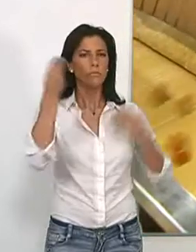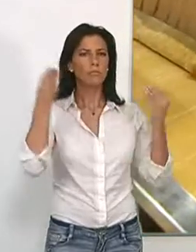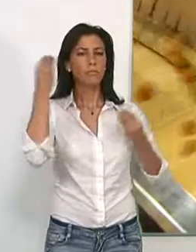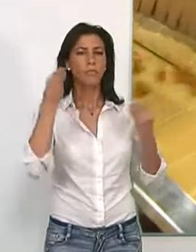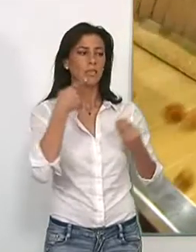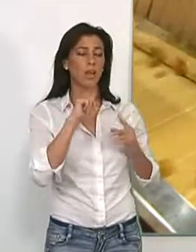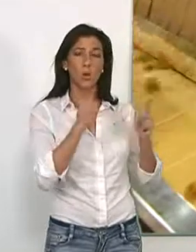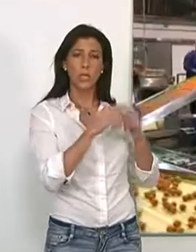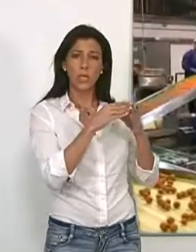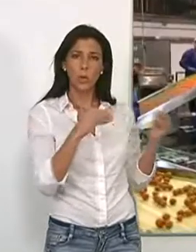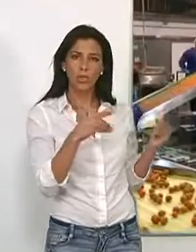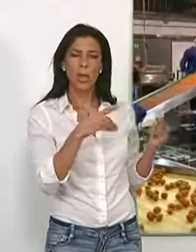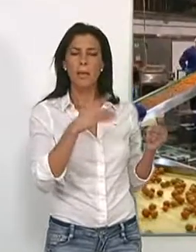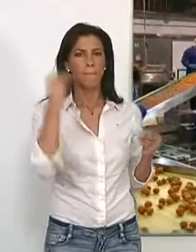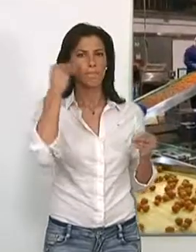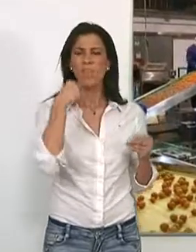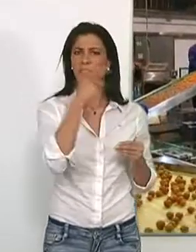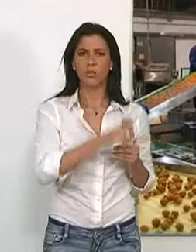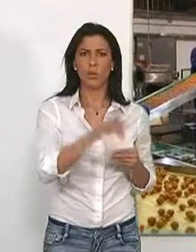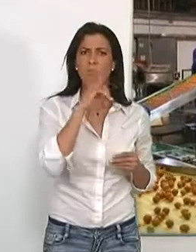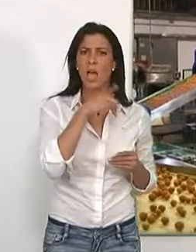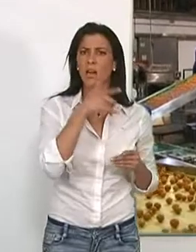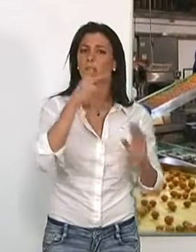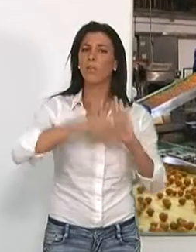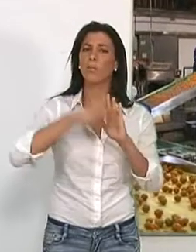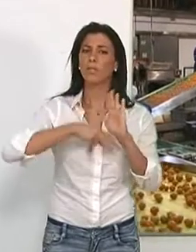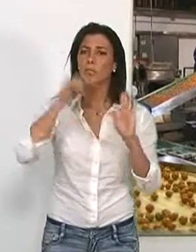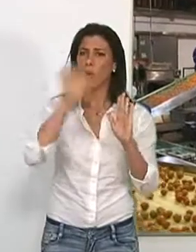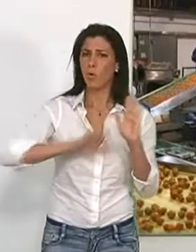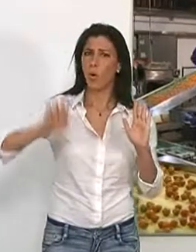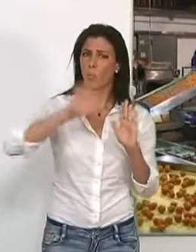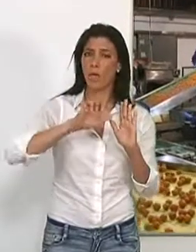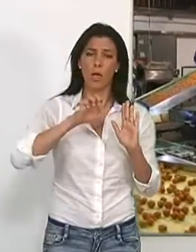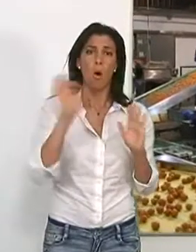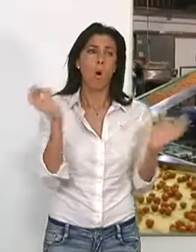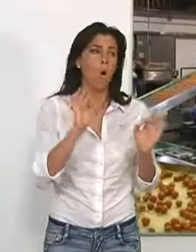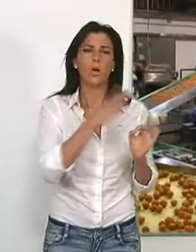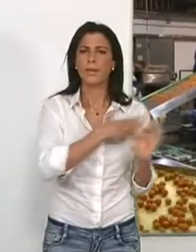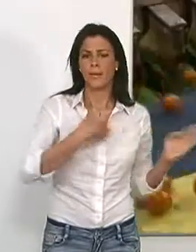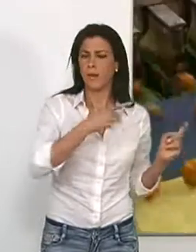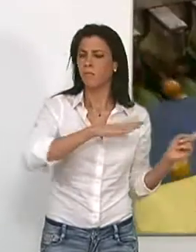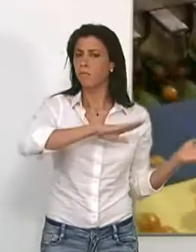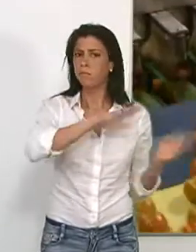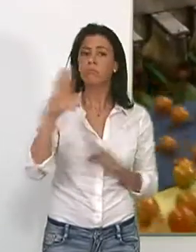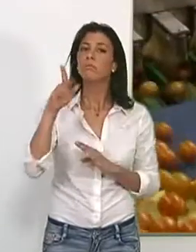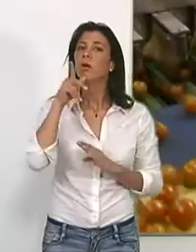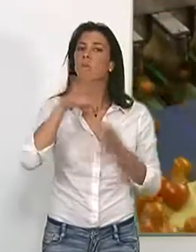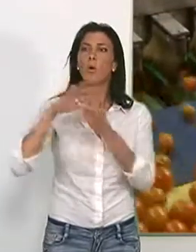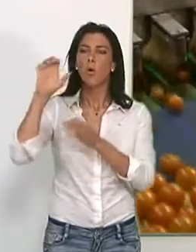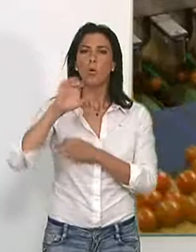si la junta ha malinterpretado la normativa europea durante todo este tiempo o de manera fu lminante la Unión Europea